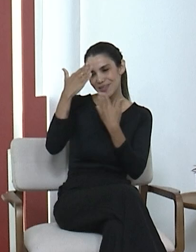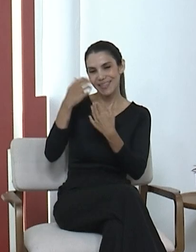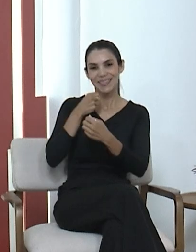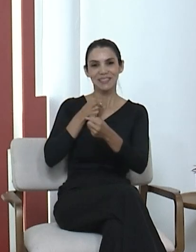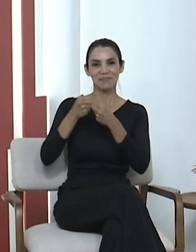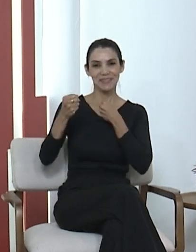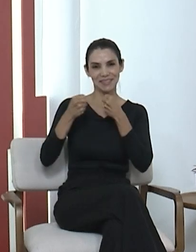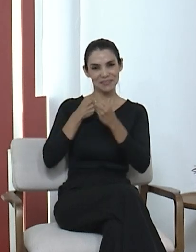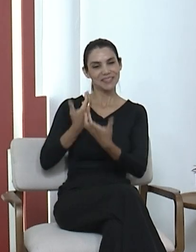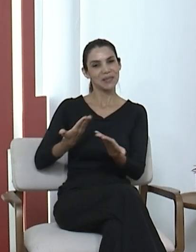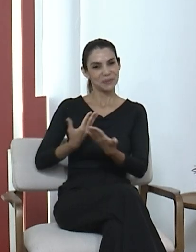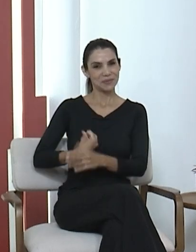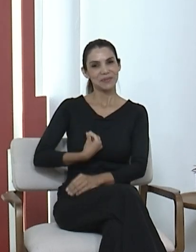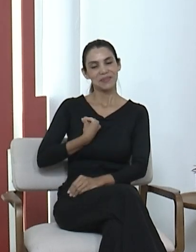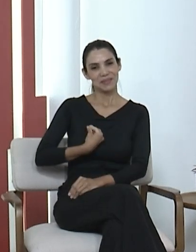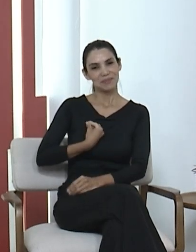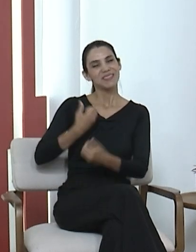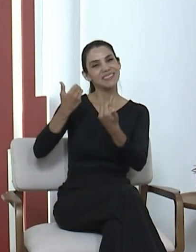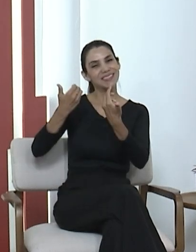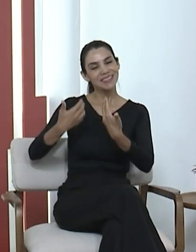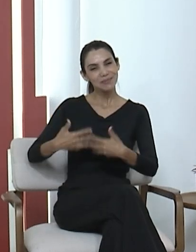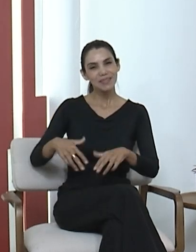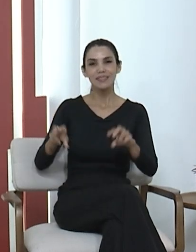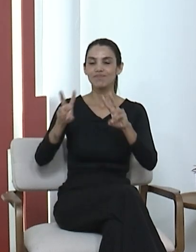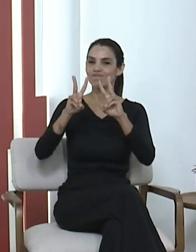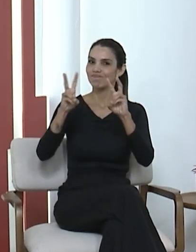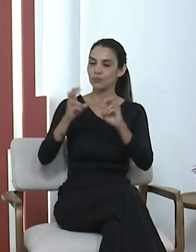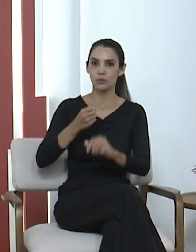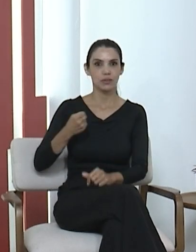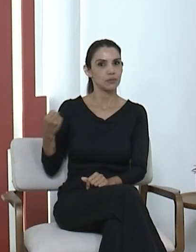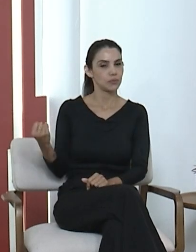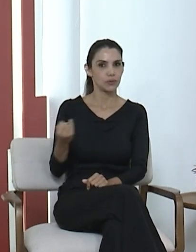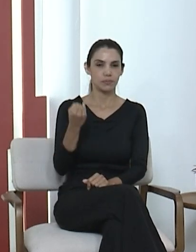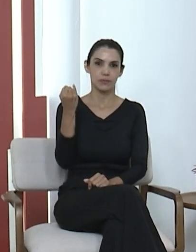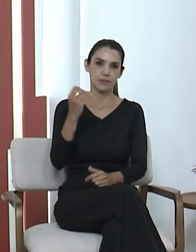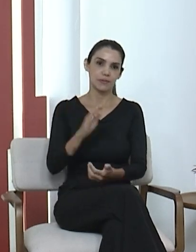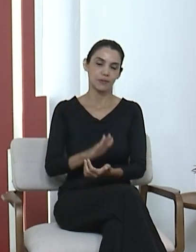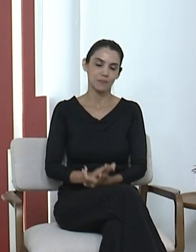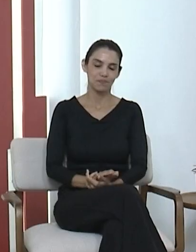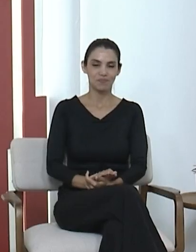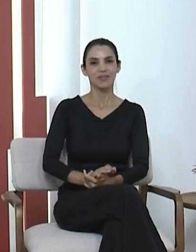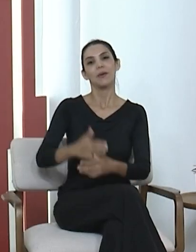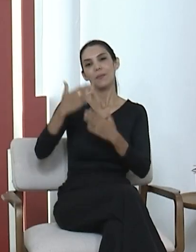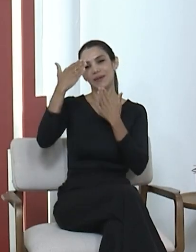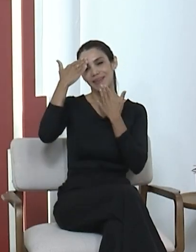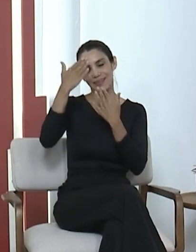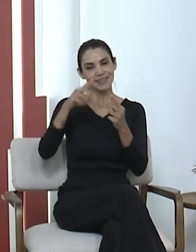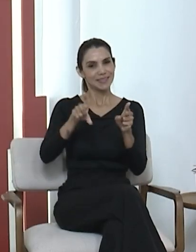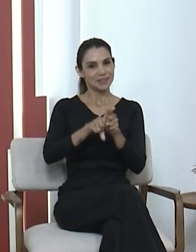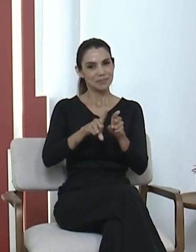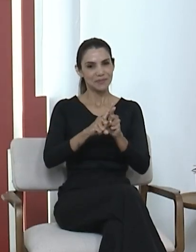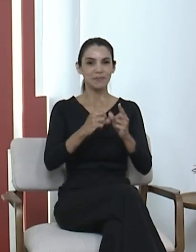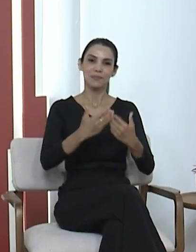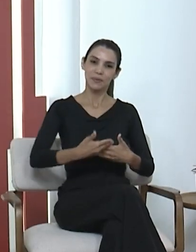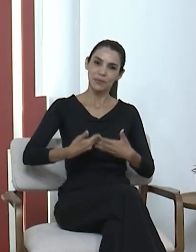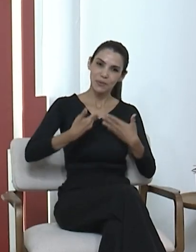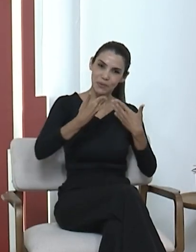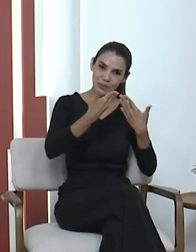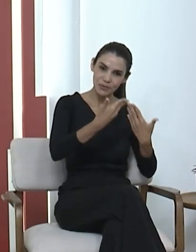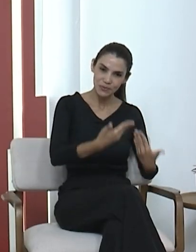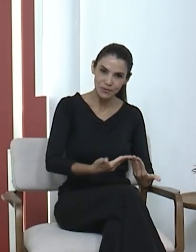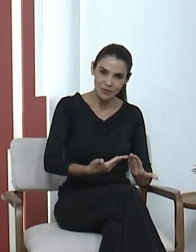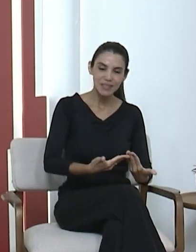por estar aqui no Conexões falando com a gente ao vivo sobre um assunto tão importante para a população. Eu que agradeço, estou sempre disponível